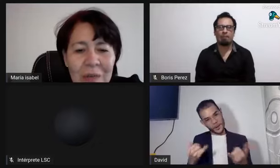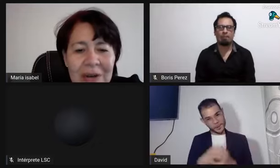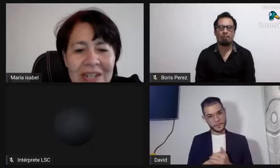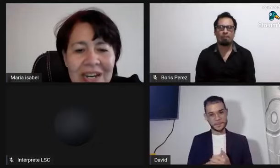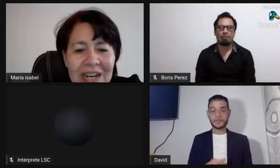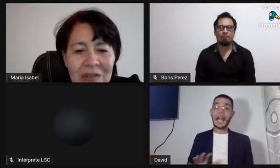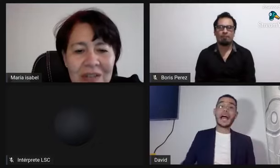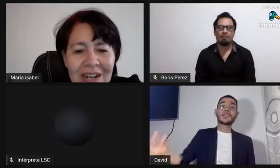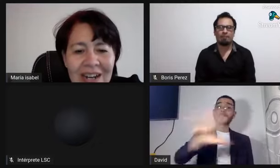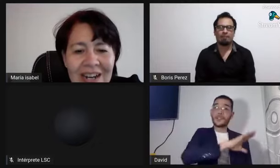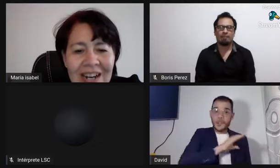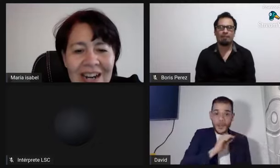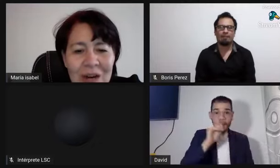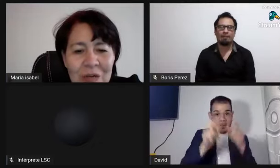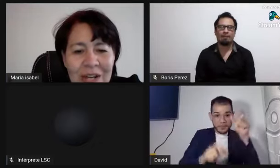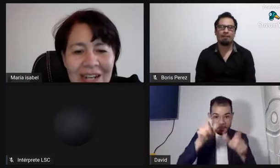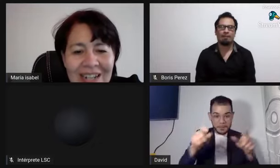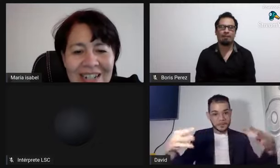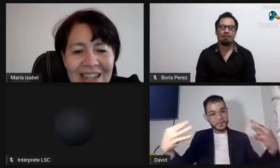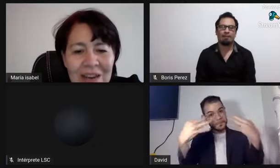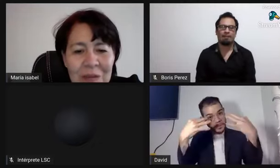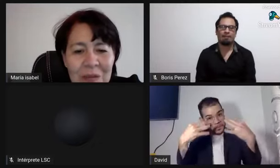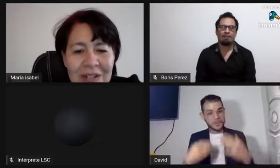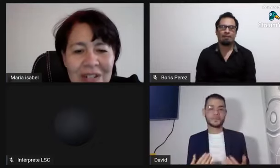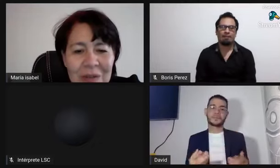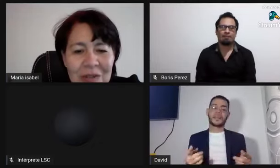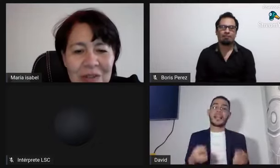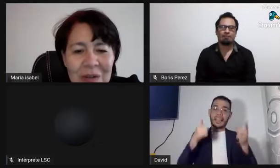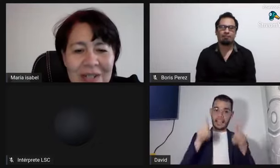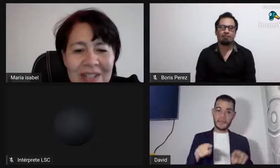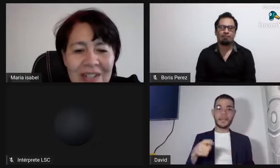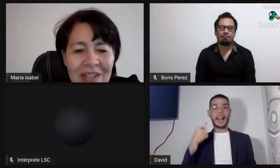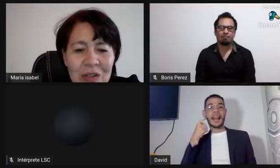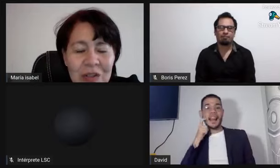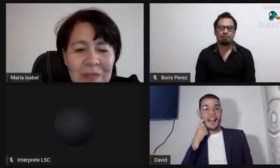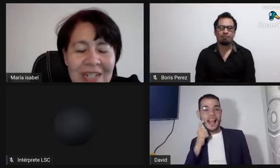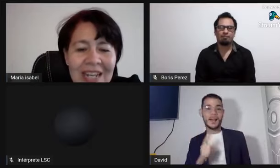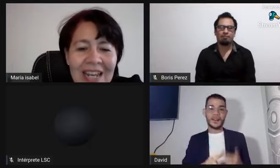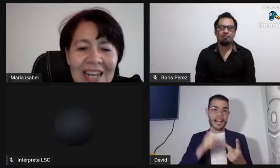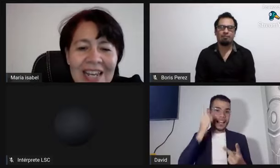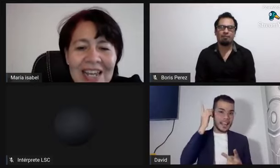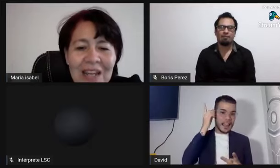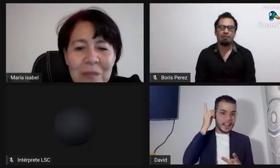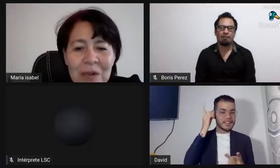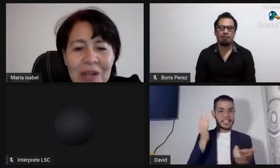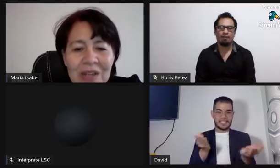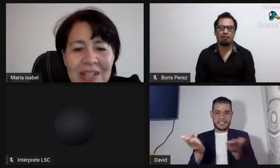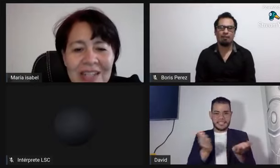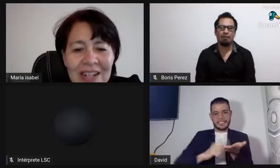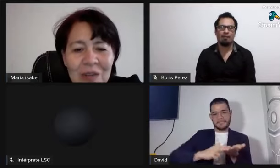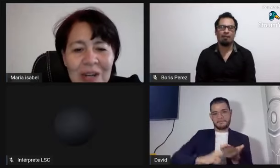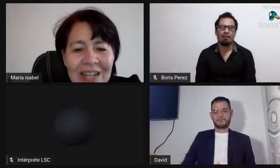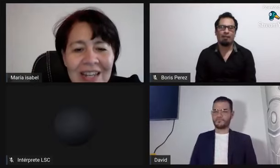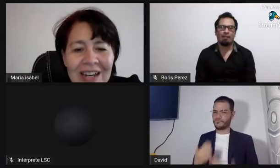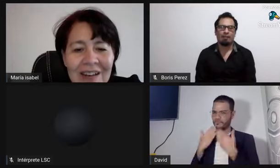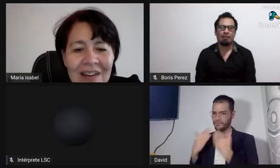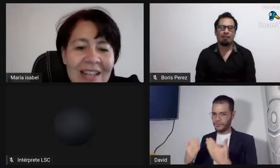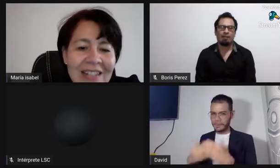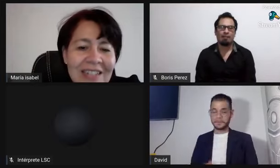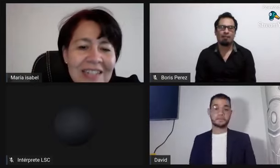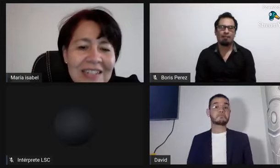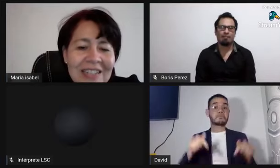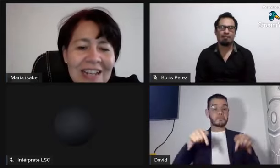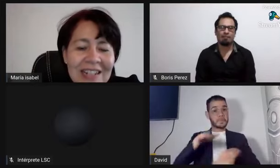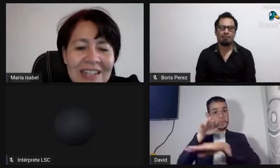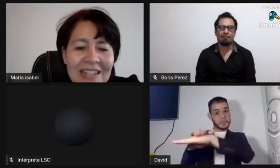nos acompañaron, a Laura, a David por el servicio de interpretación. Bueno, esta tertulia queda